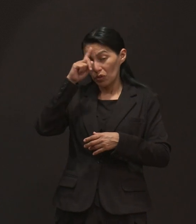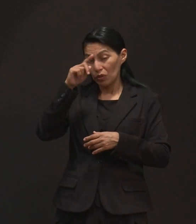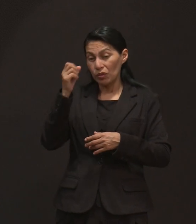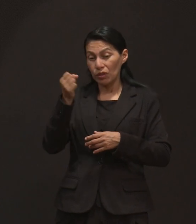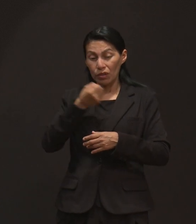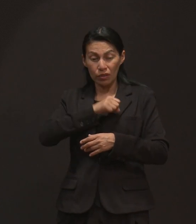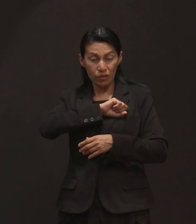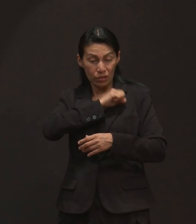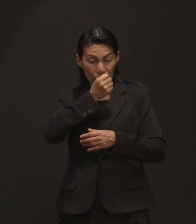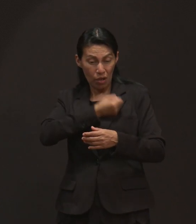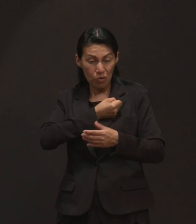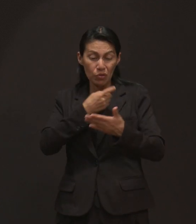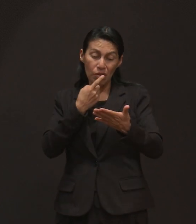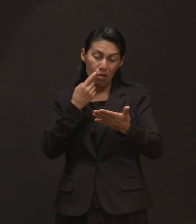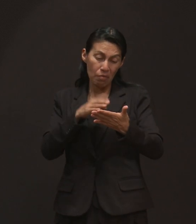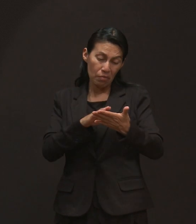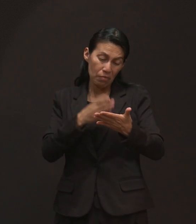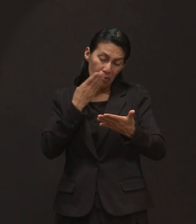Mm-hmm. O sea,